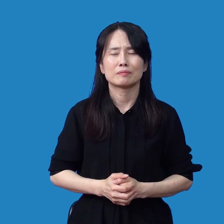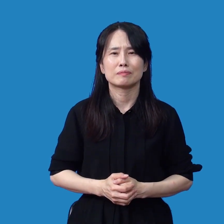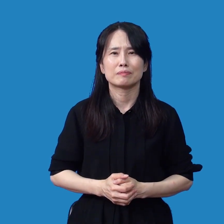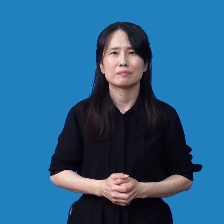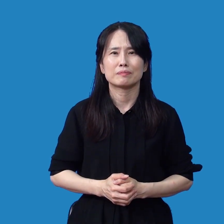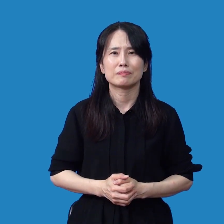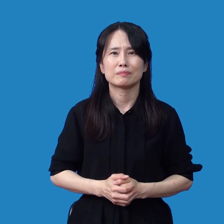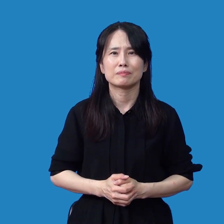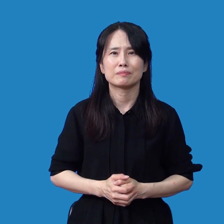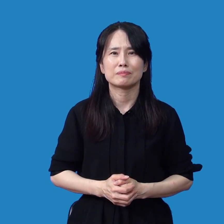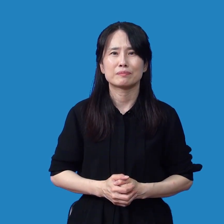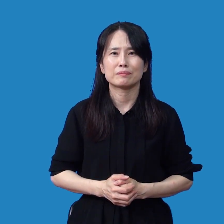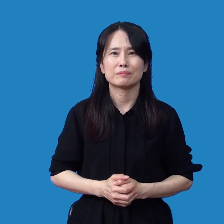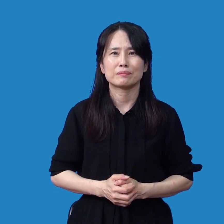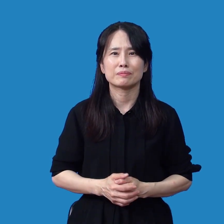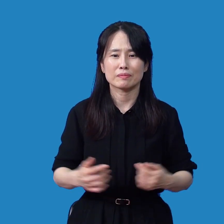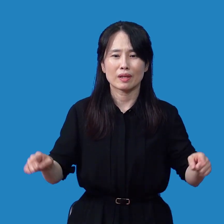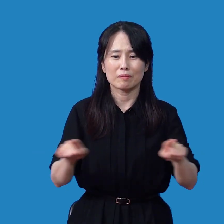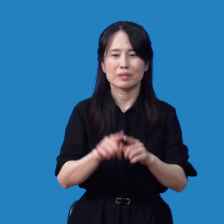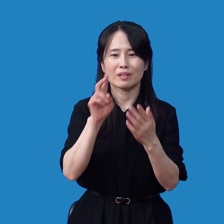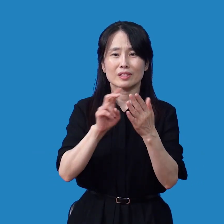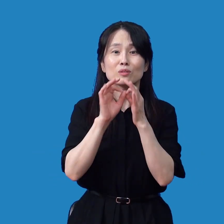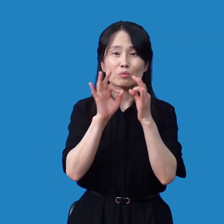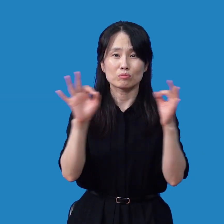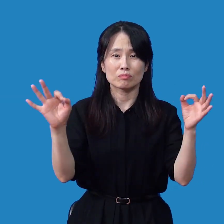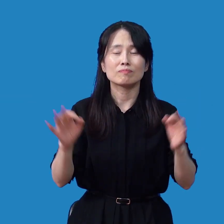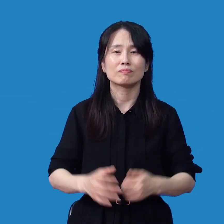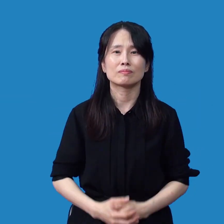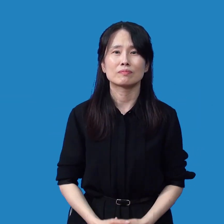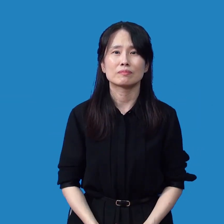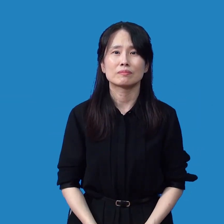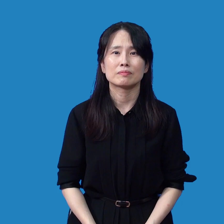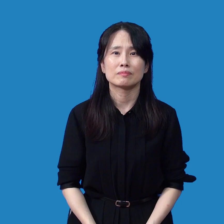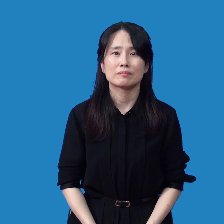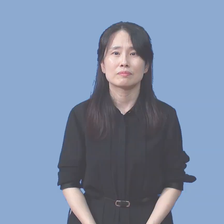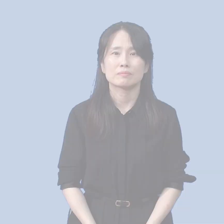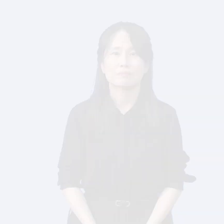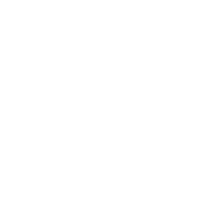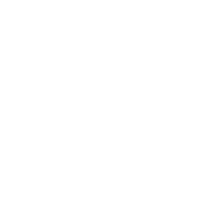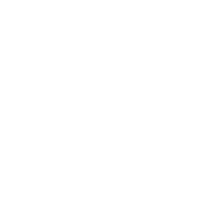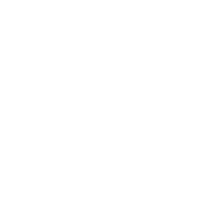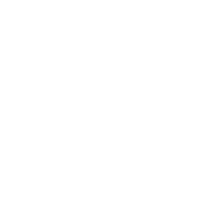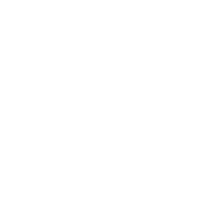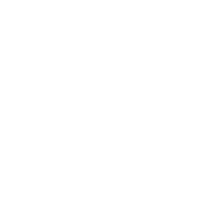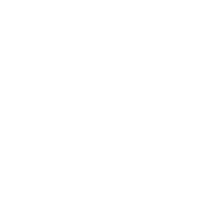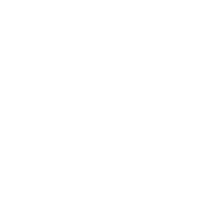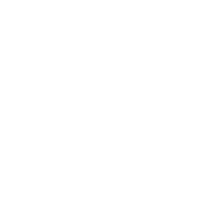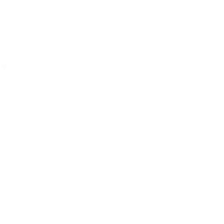우리 같이 찬송하겠습니다.